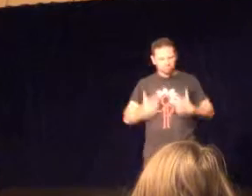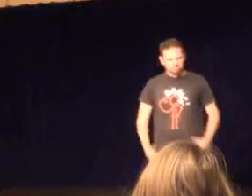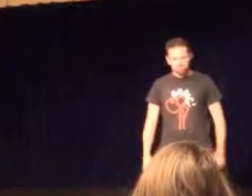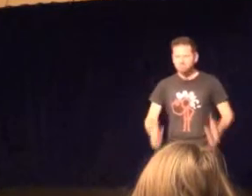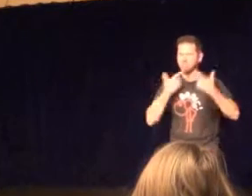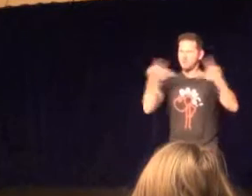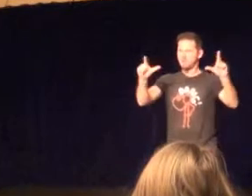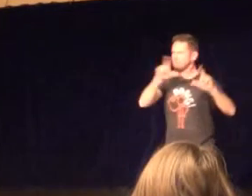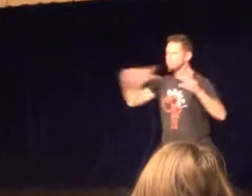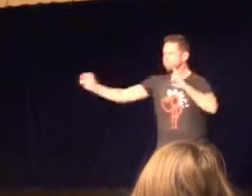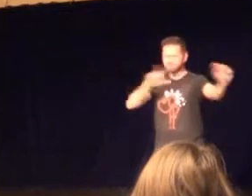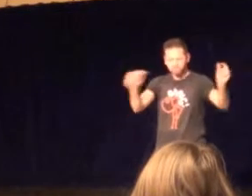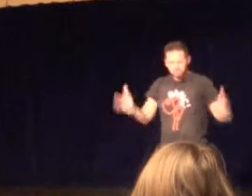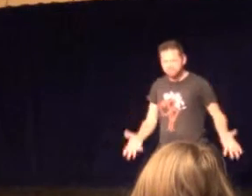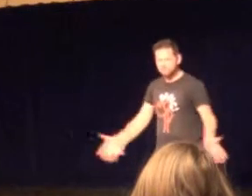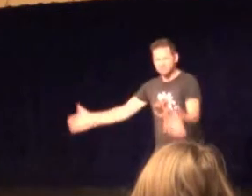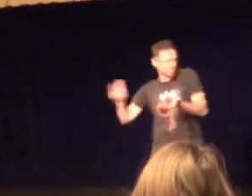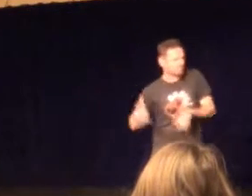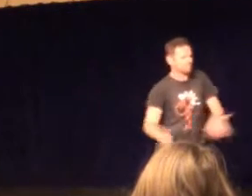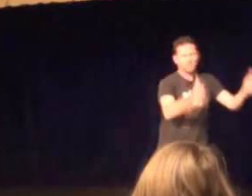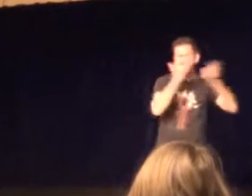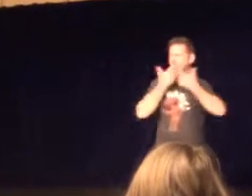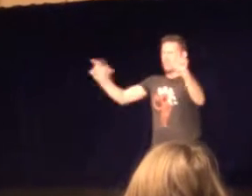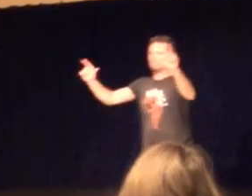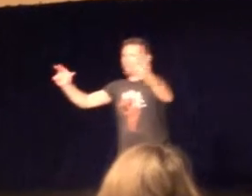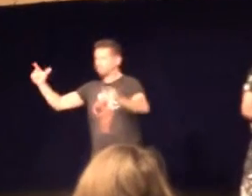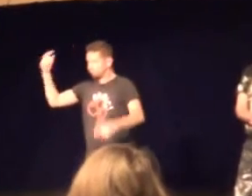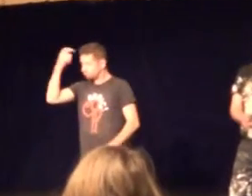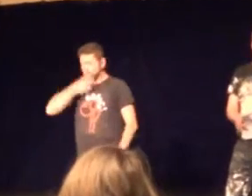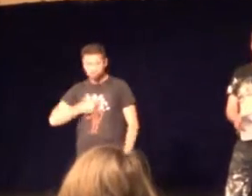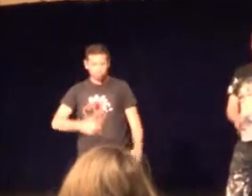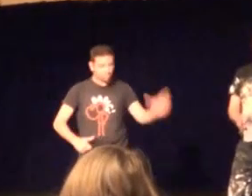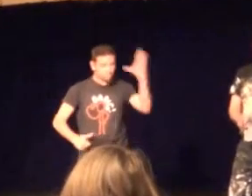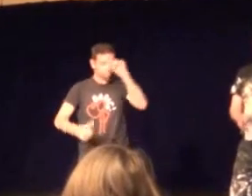de partir, libres de m'oublier.